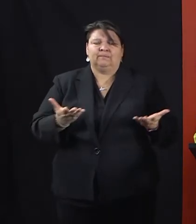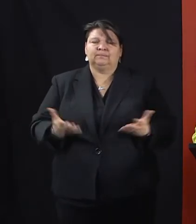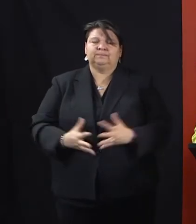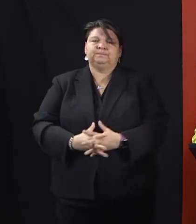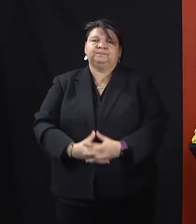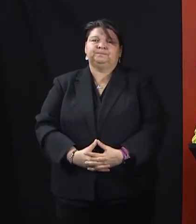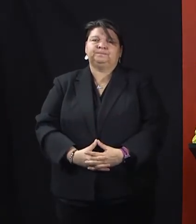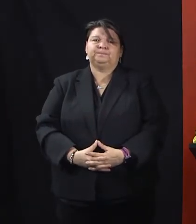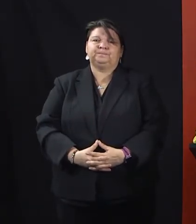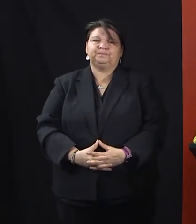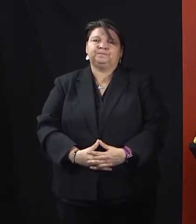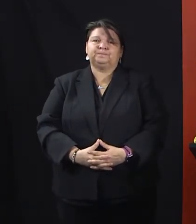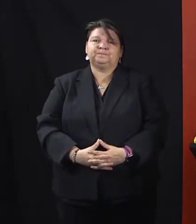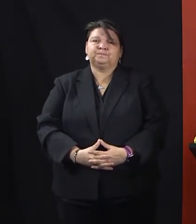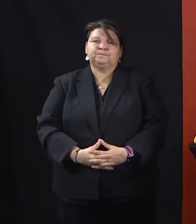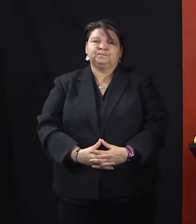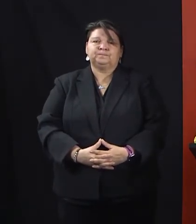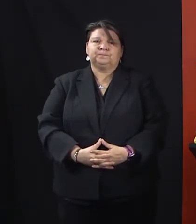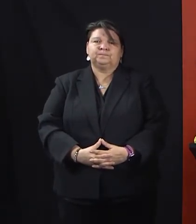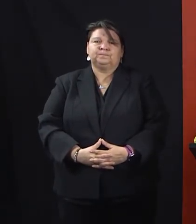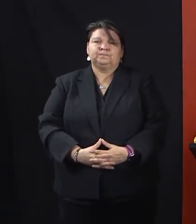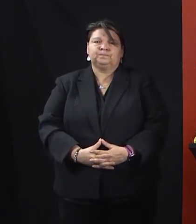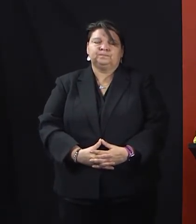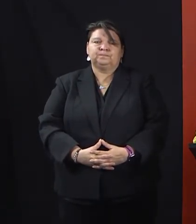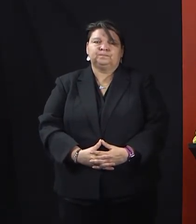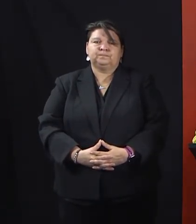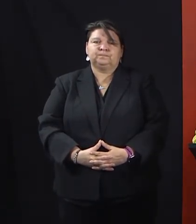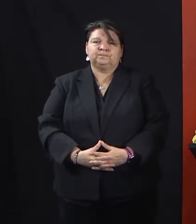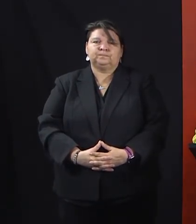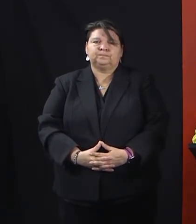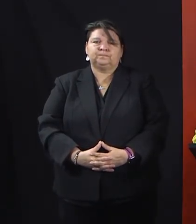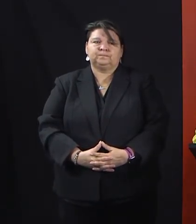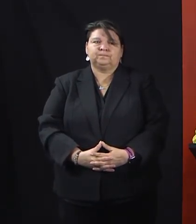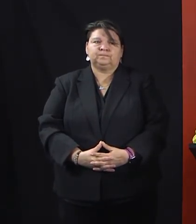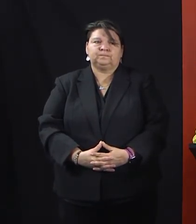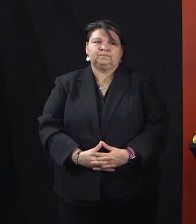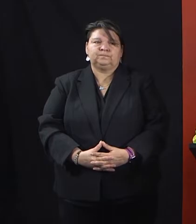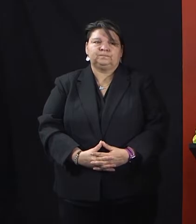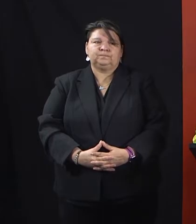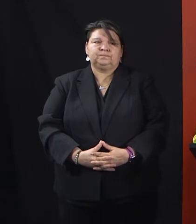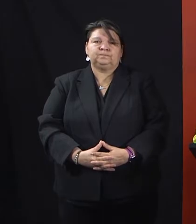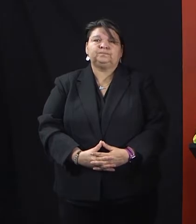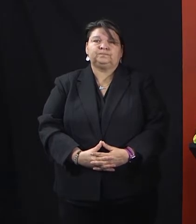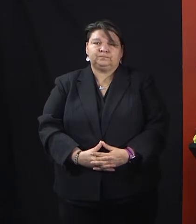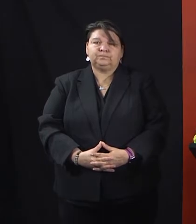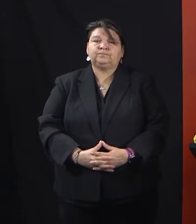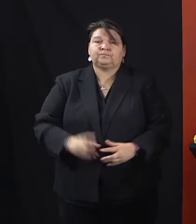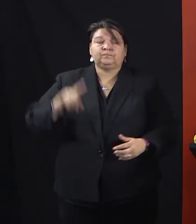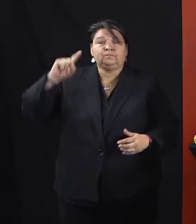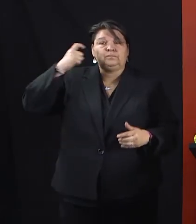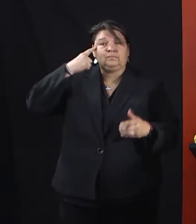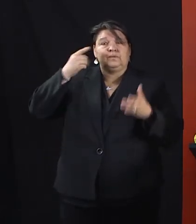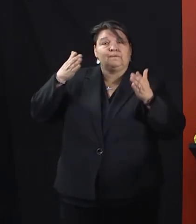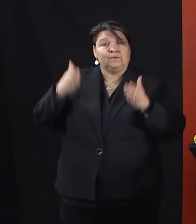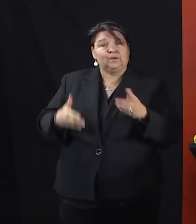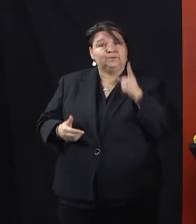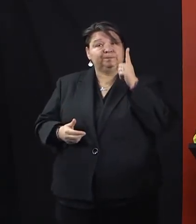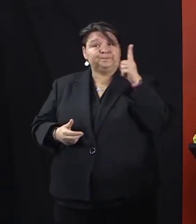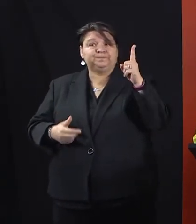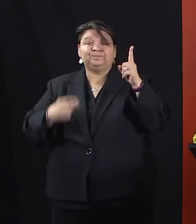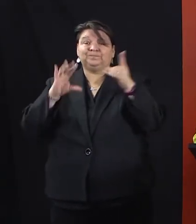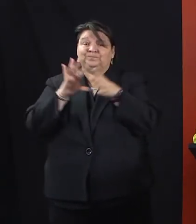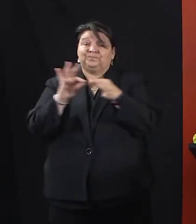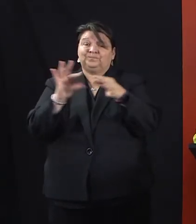acerca de los servicios religiosos en muchas de las iglesias. Yeah, the governor's order specifically listed religious